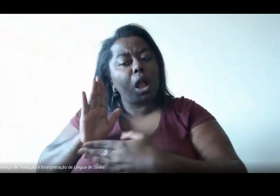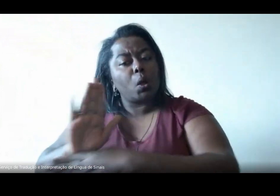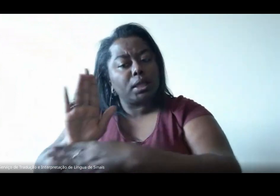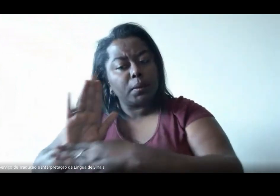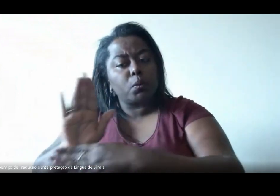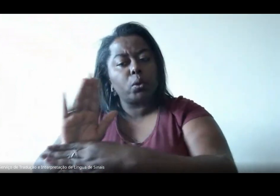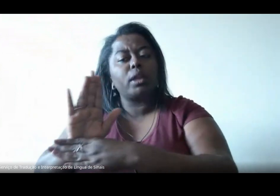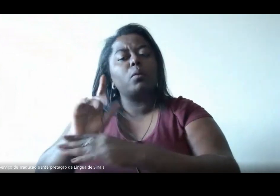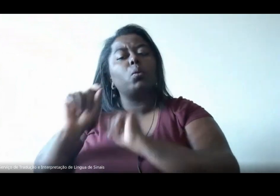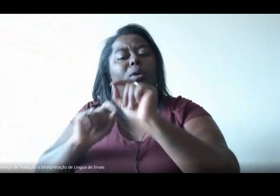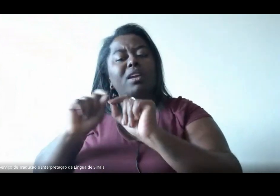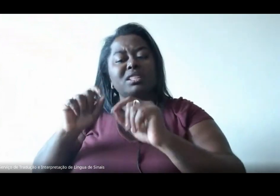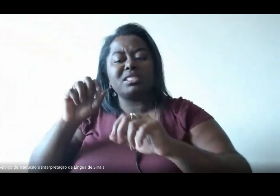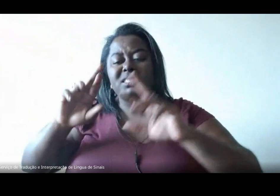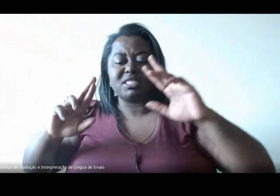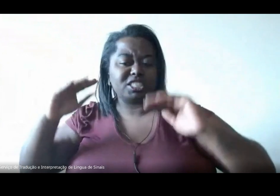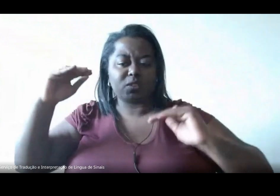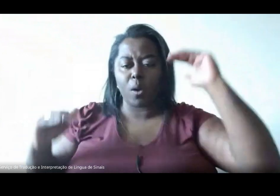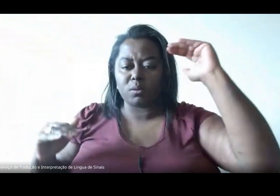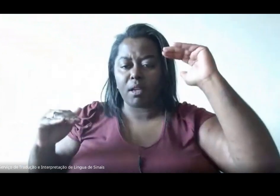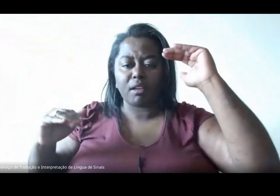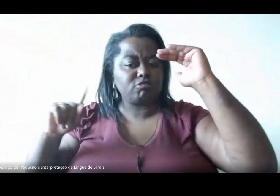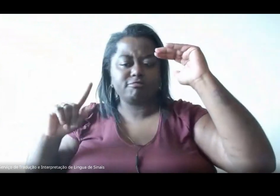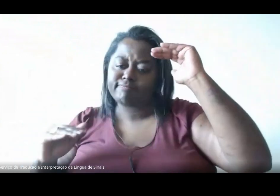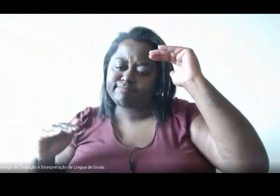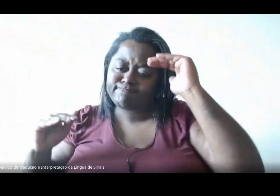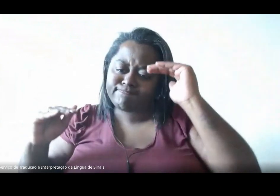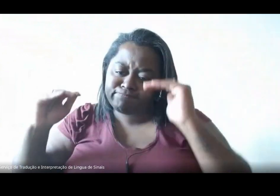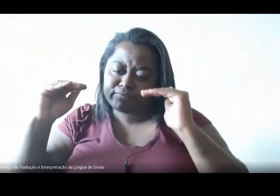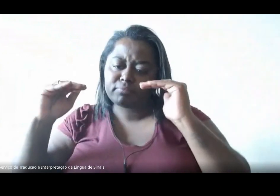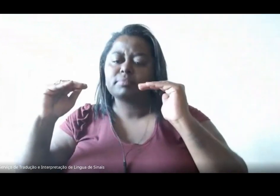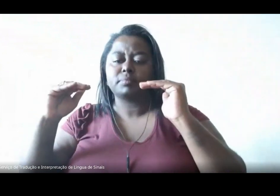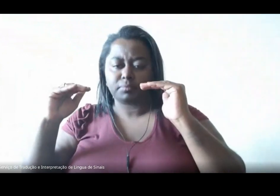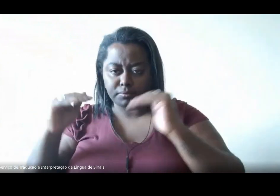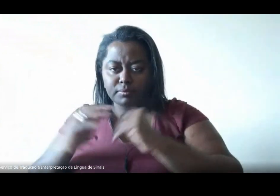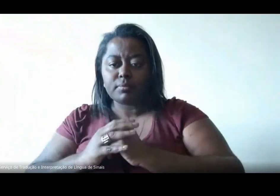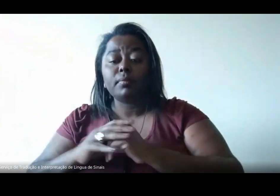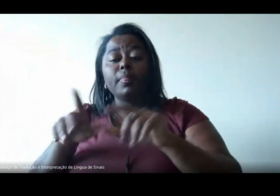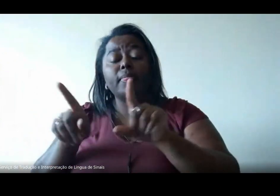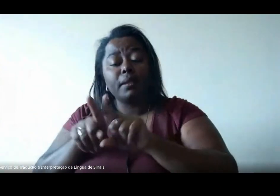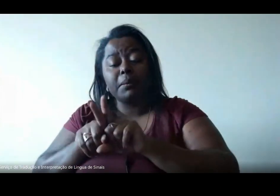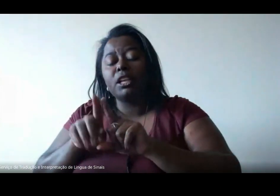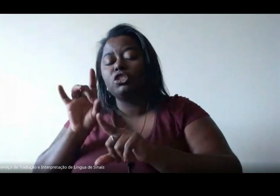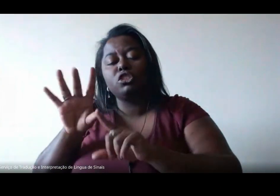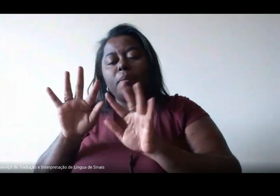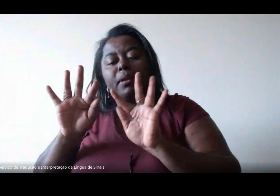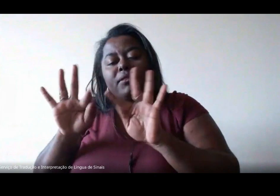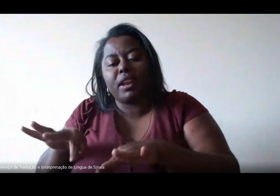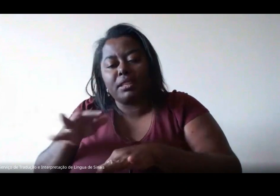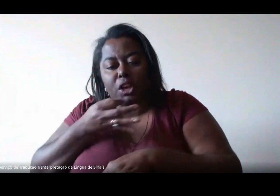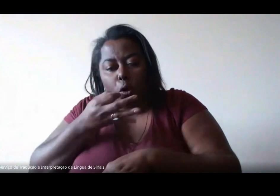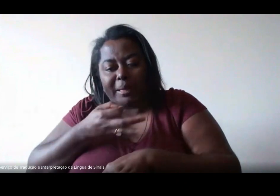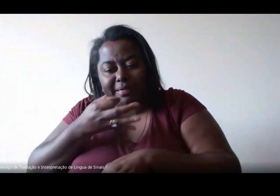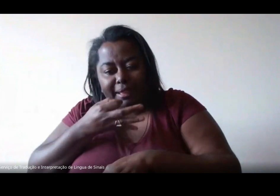e contribui para a redução das desigualdades. E, por fim, só para terminar esse comentário inicial,